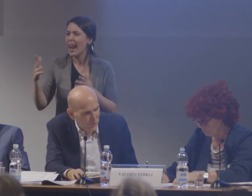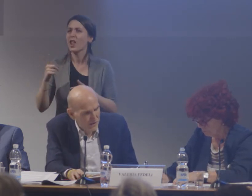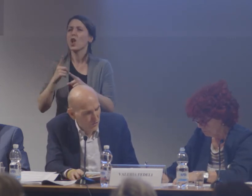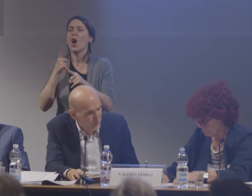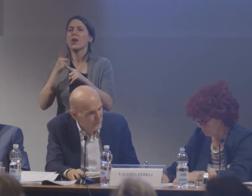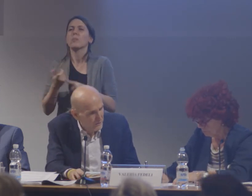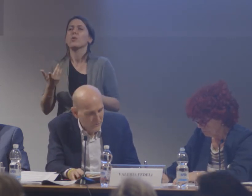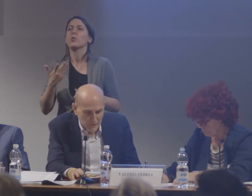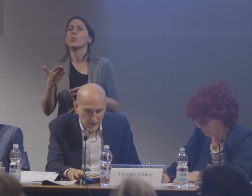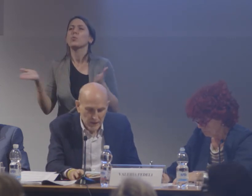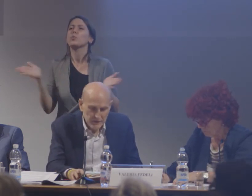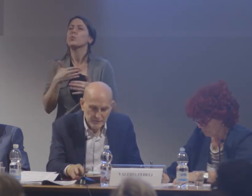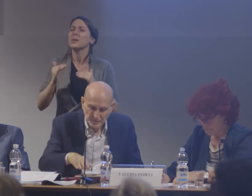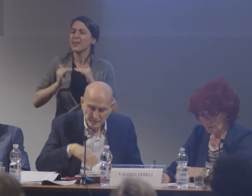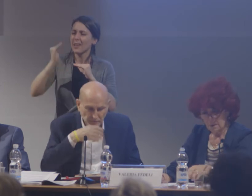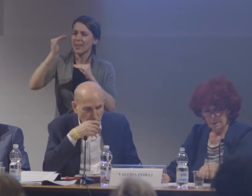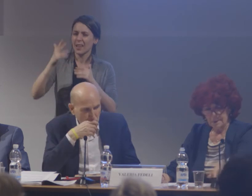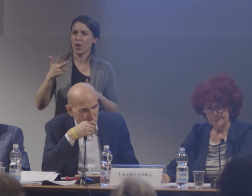di formazione.